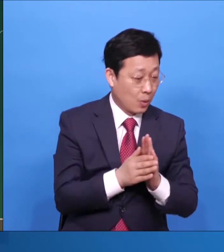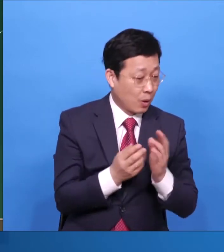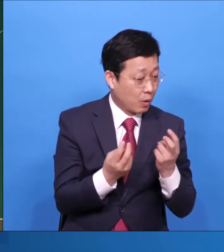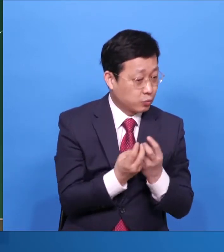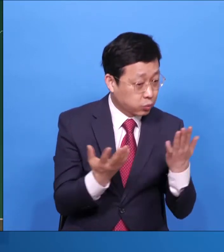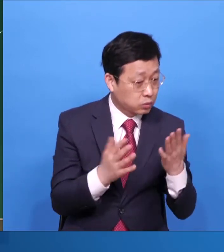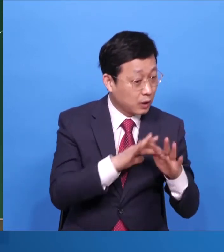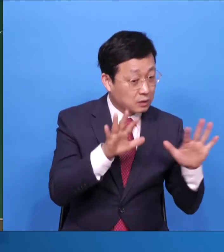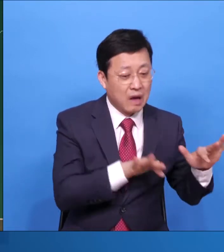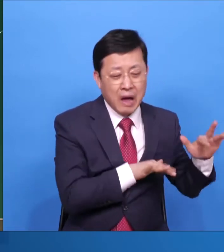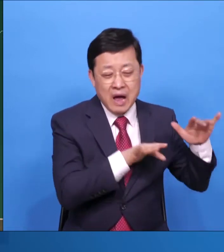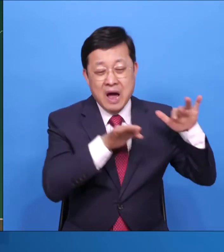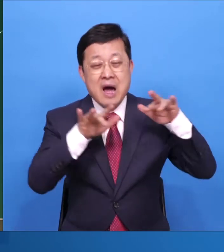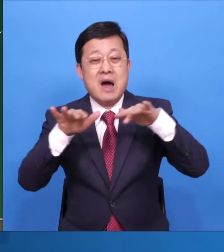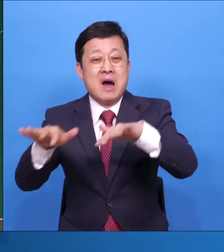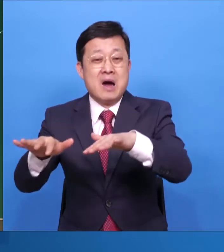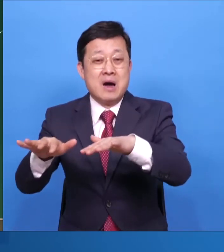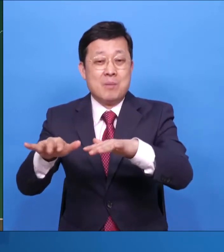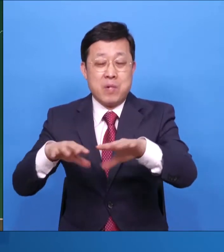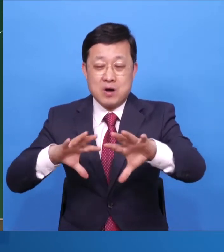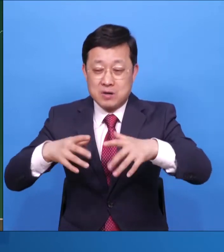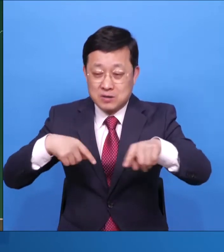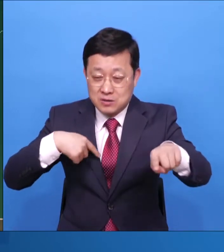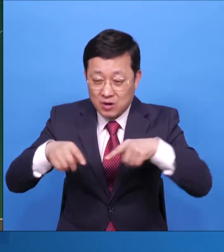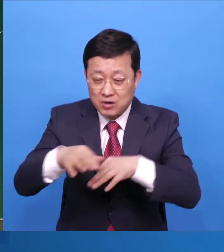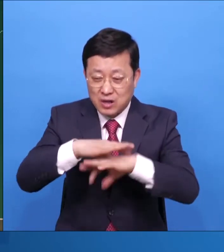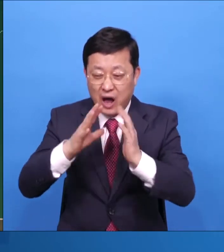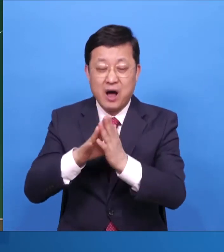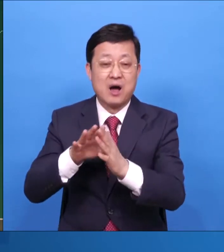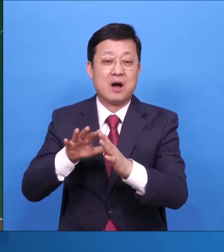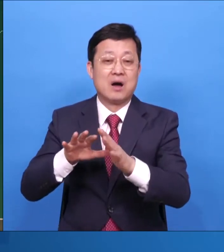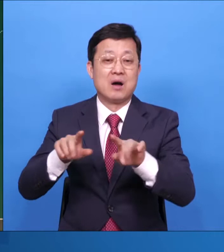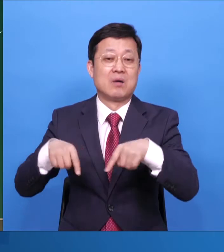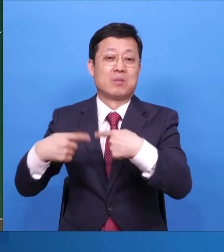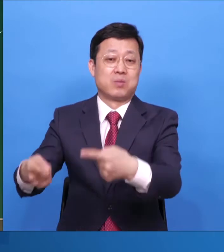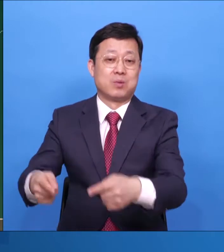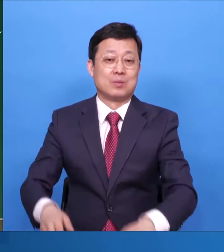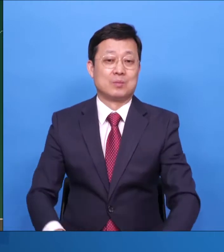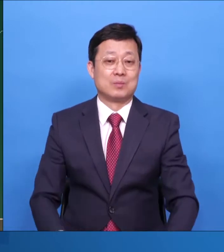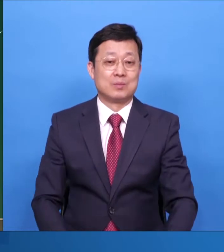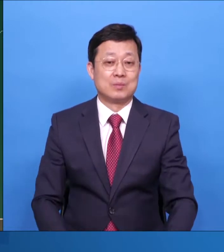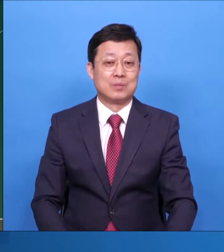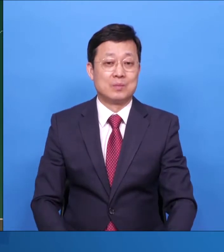supuesto, no tiene más remedio. La política, la cultura. 쉽게 말하면은 이 기독교를